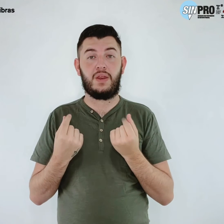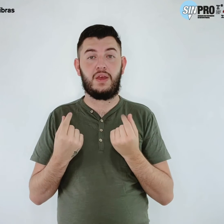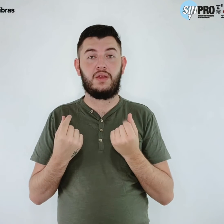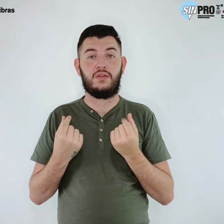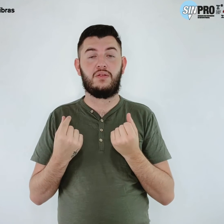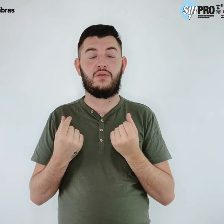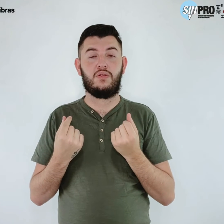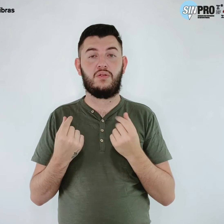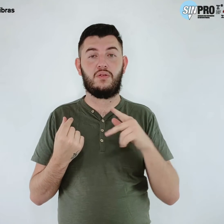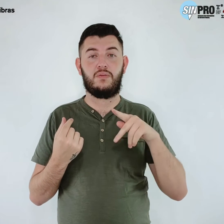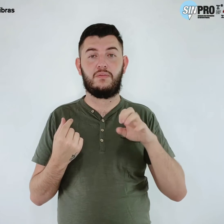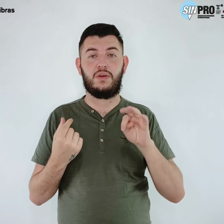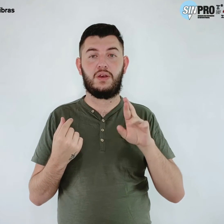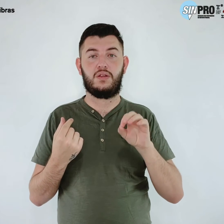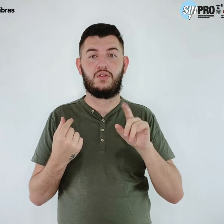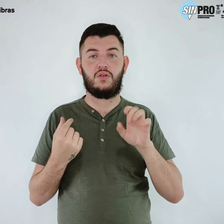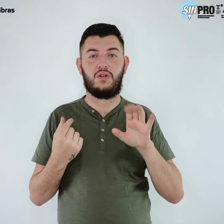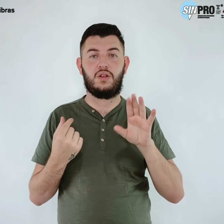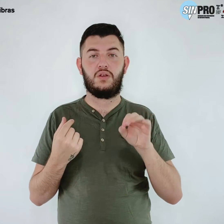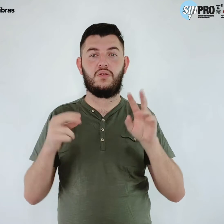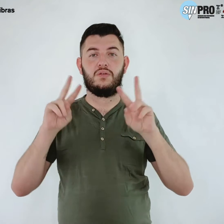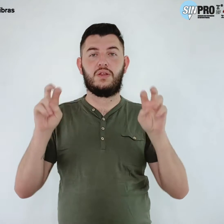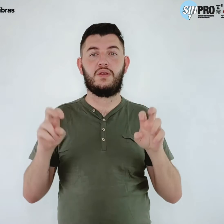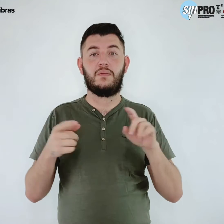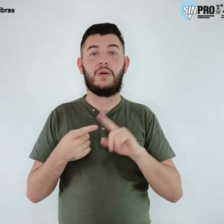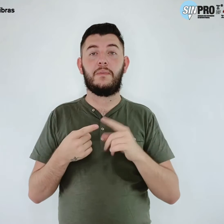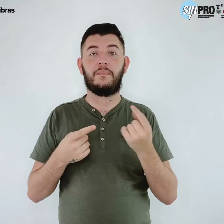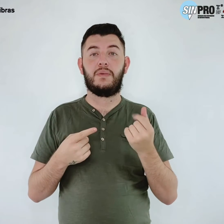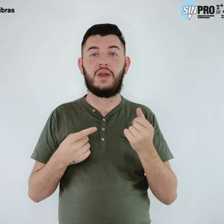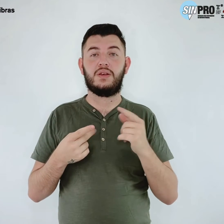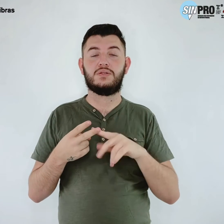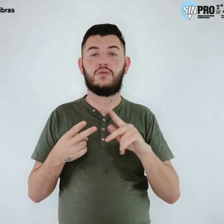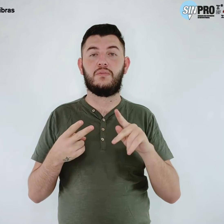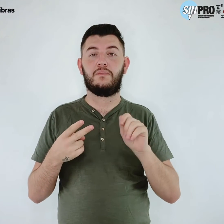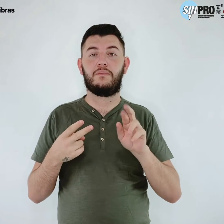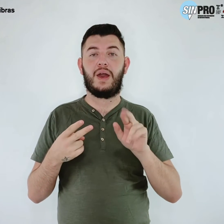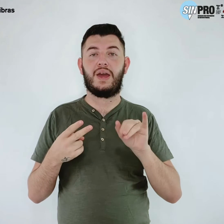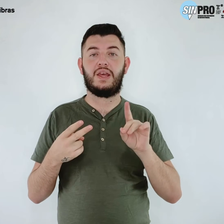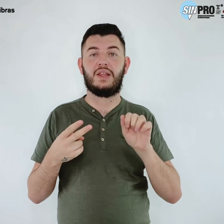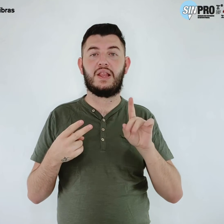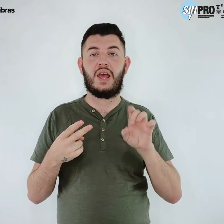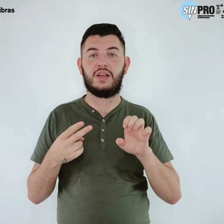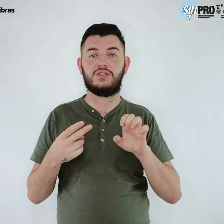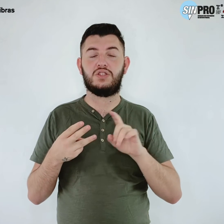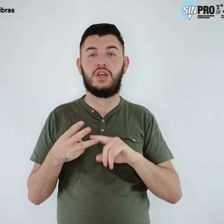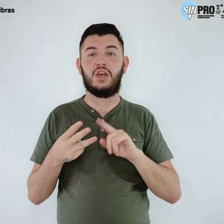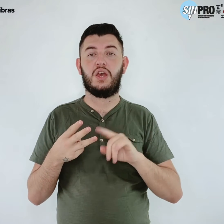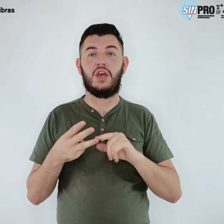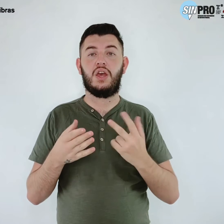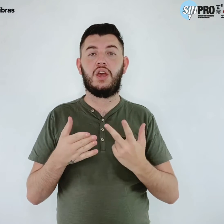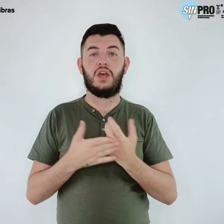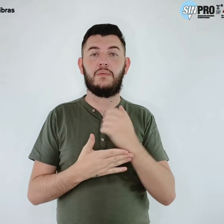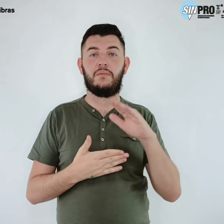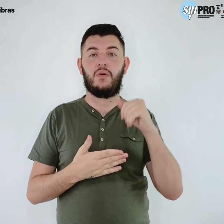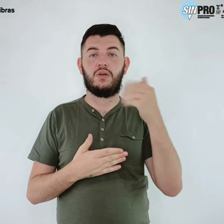uma política de preços do petróleo chamado preço paridade importação. Essa política